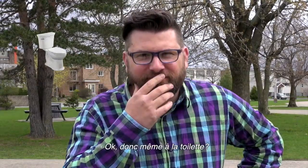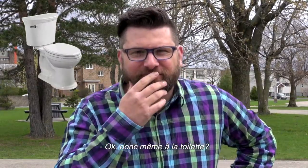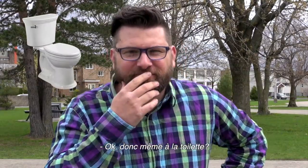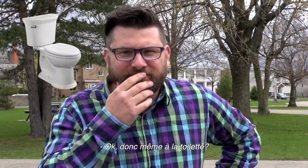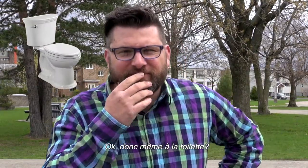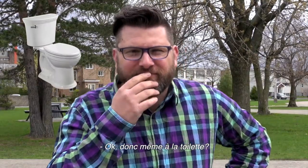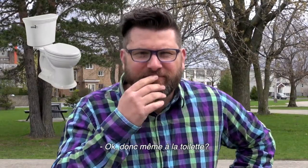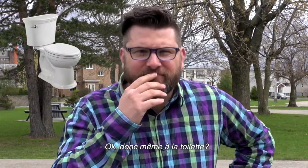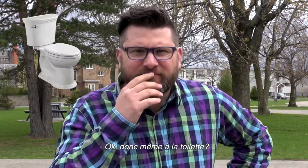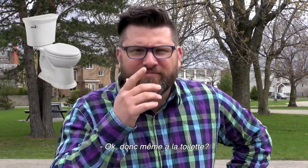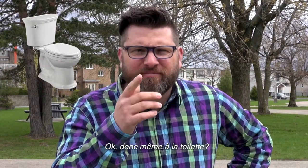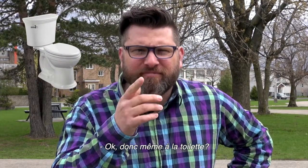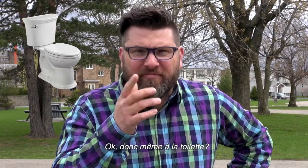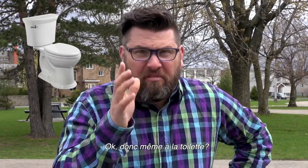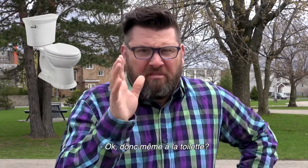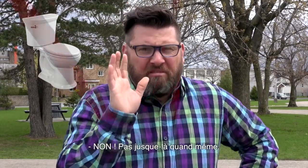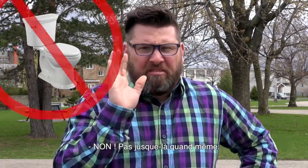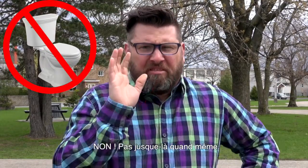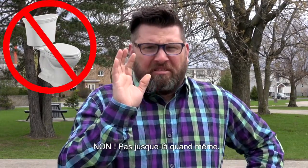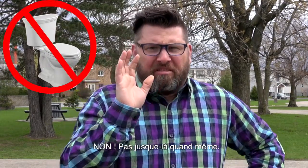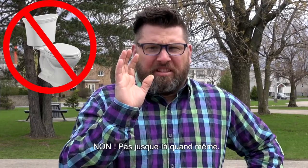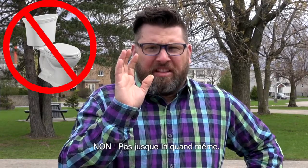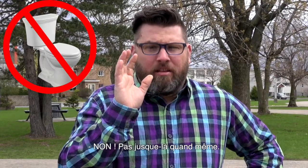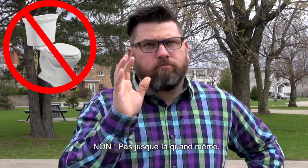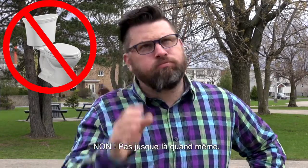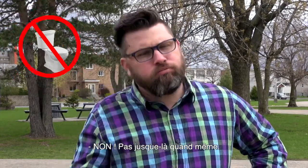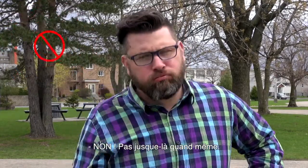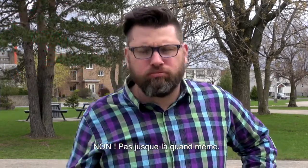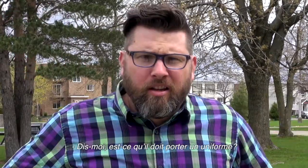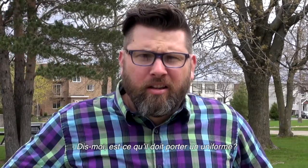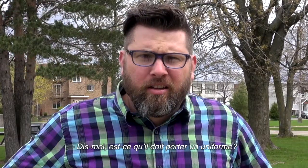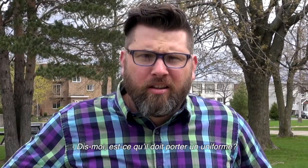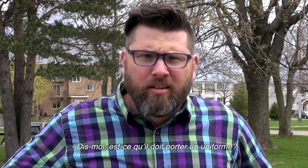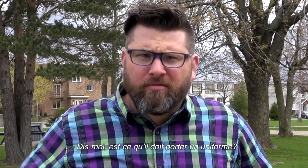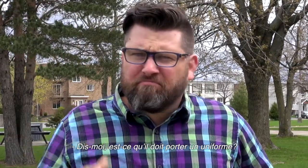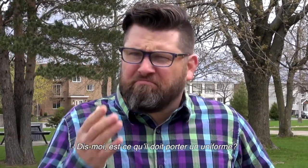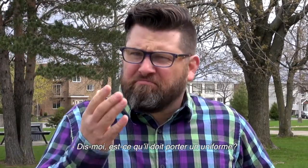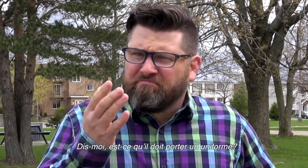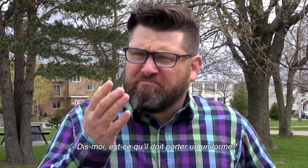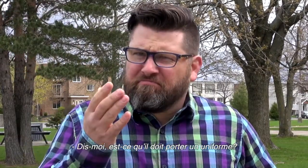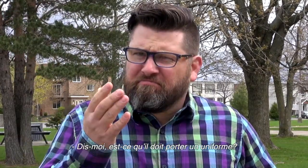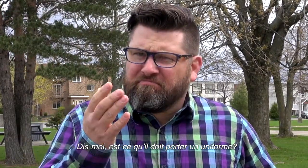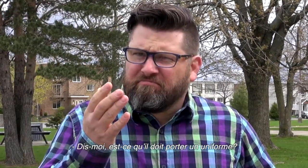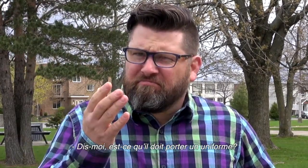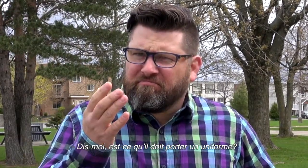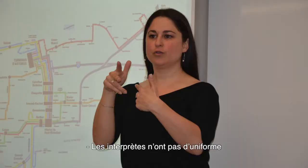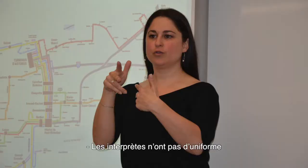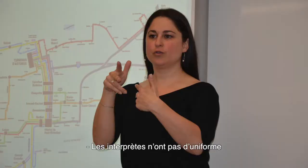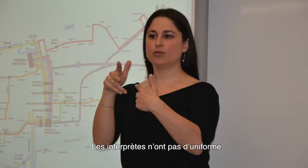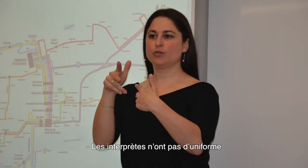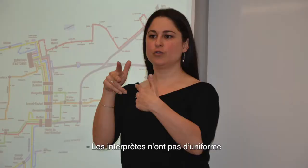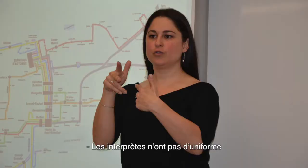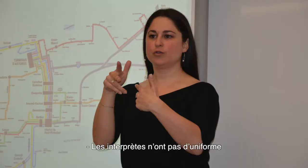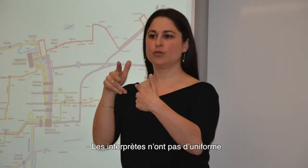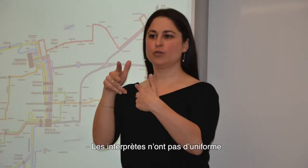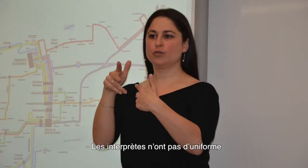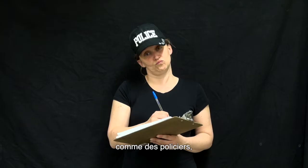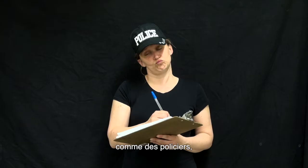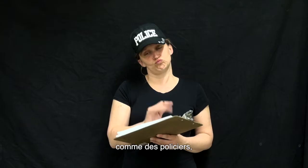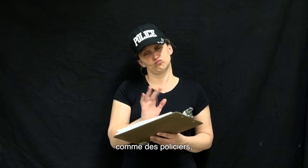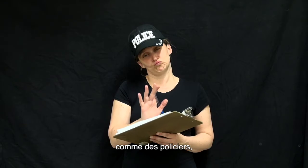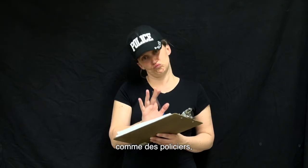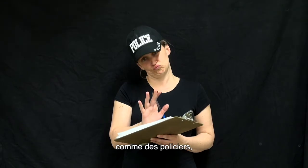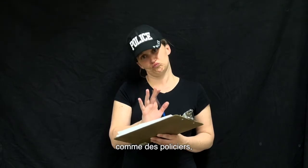Ok, donc même à la toilette? Non, non, non, pas jusque-là quand même. Dis-moi, est-ce qu'il doit porter un uniforme? Les interprètes n'ont pas d